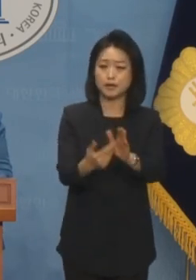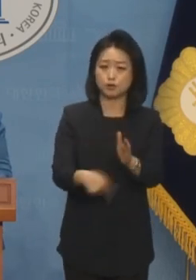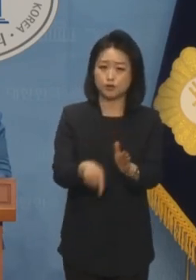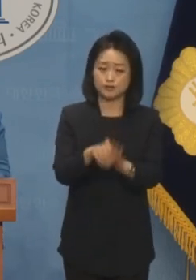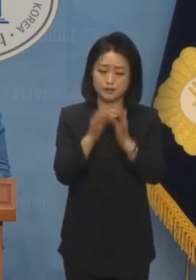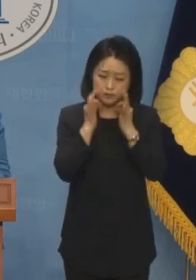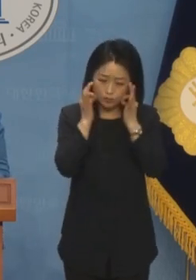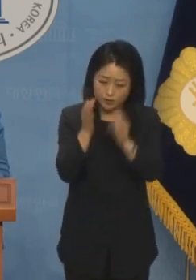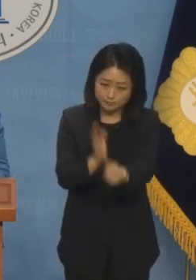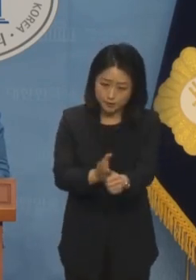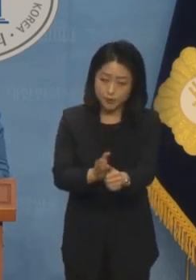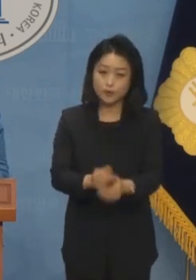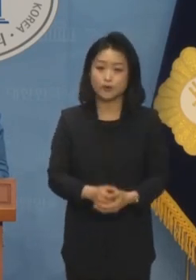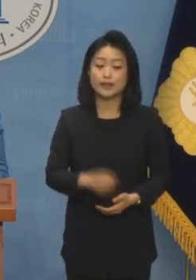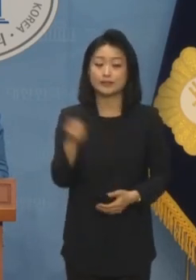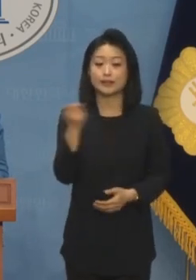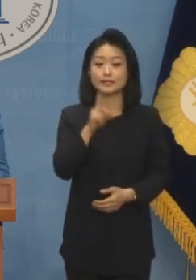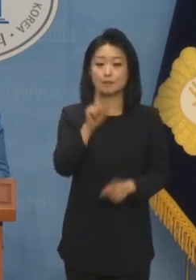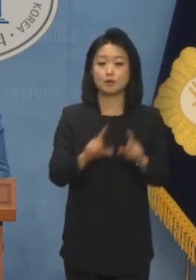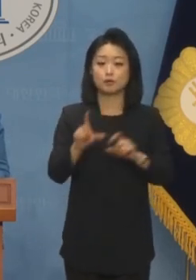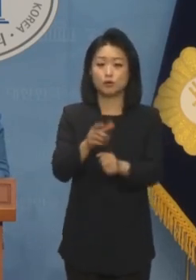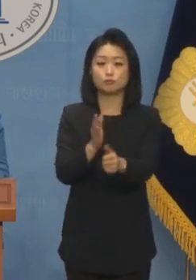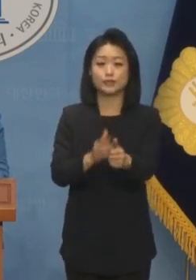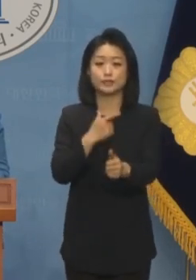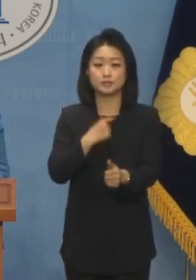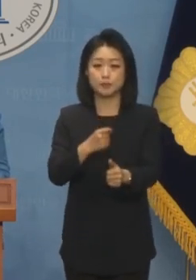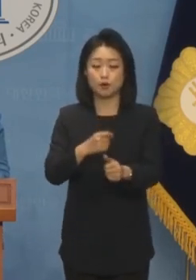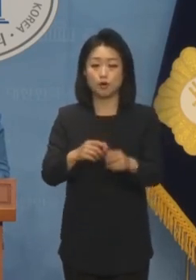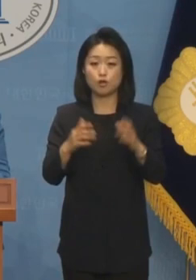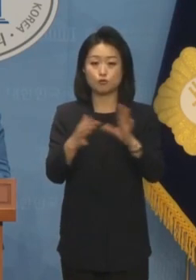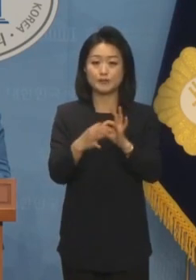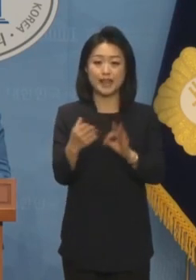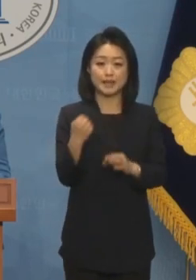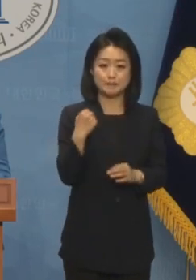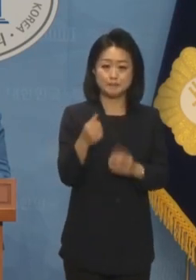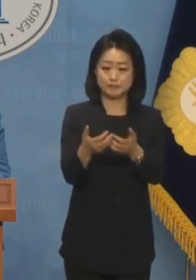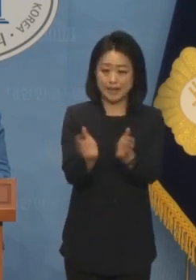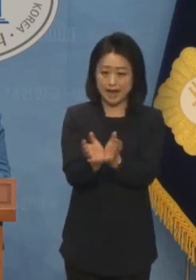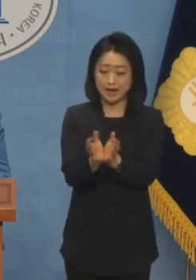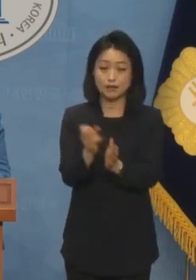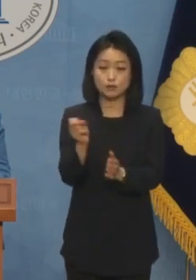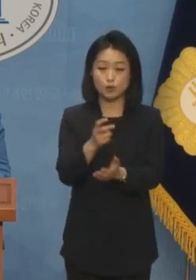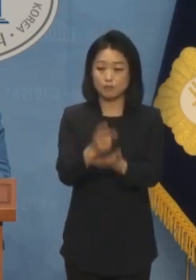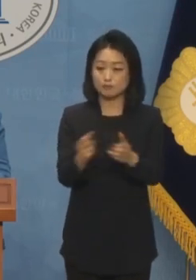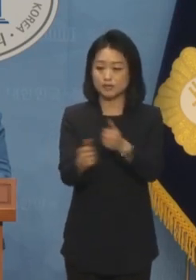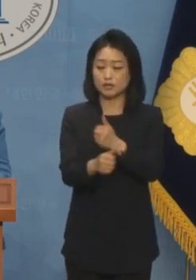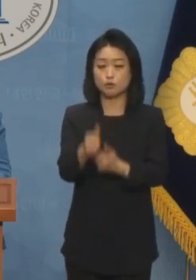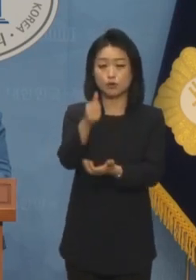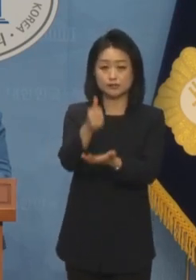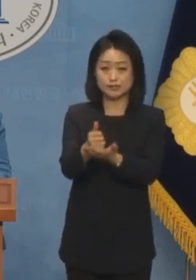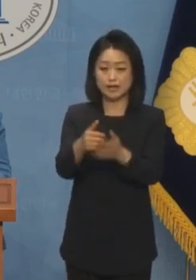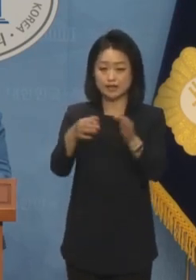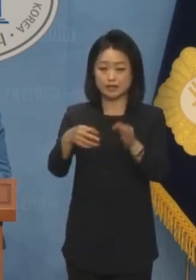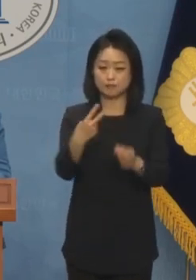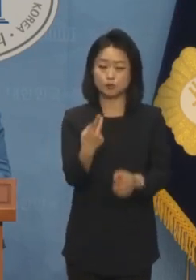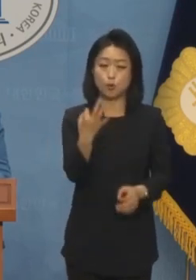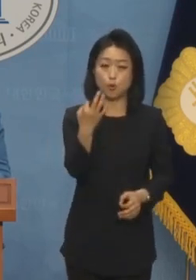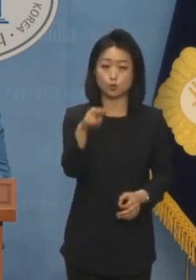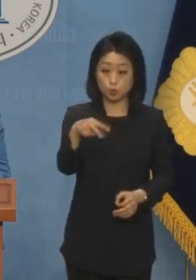없도록 하십시오. 다시 한번 촉구합니다. 국힘당과 국힘당 법사위원장 김도읍